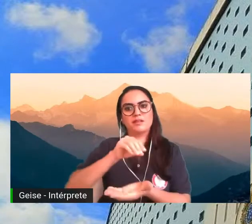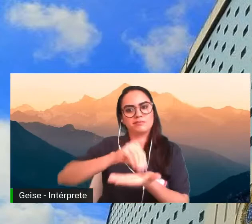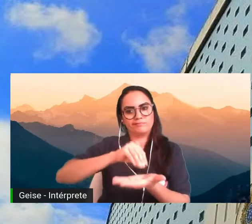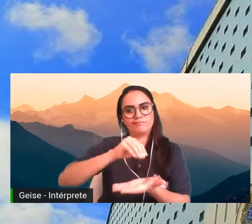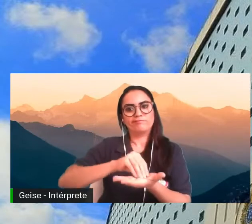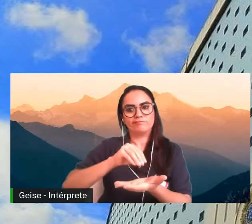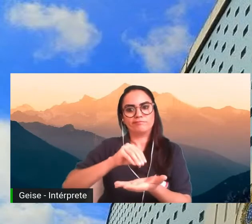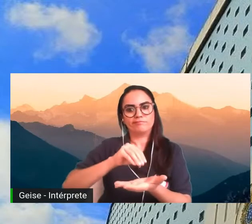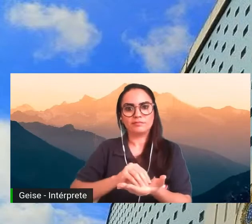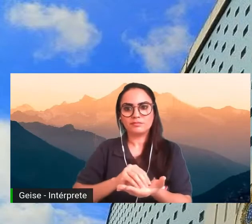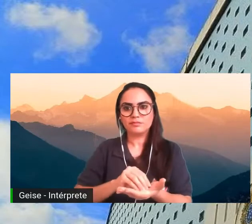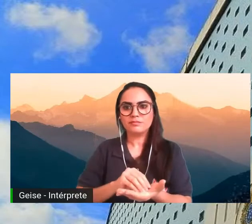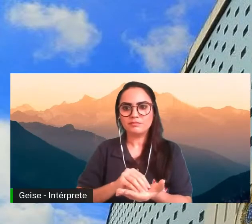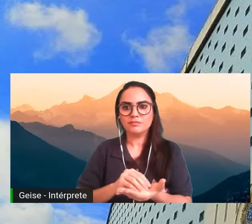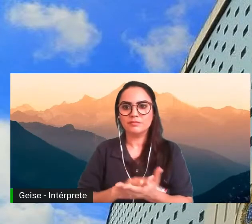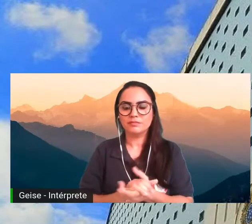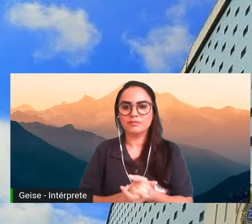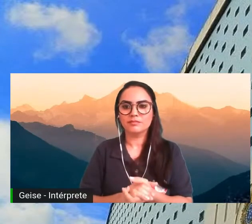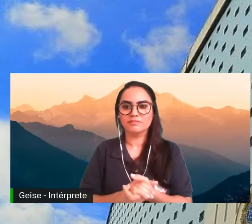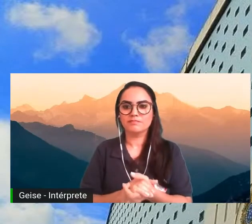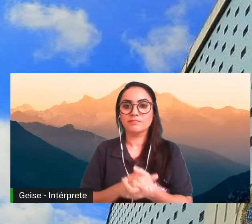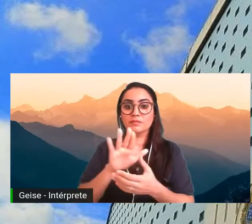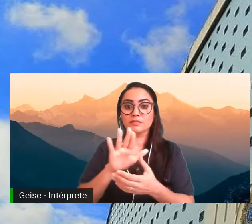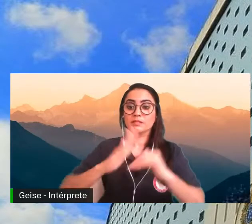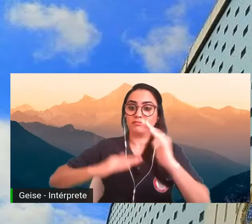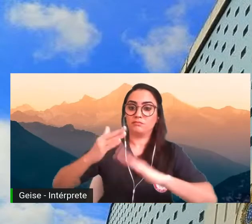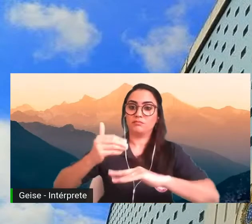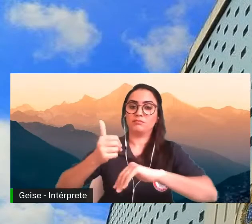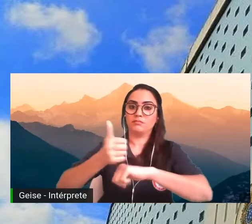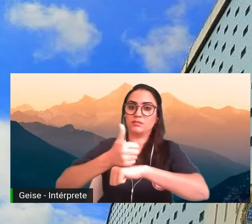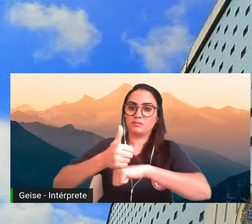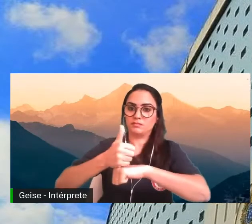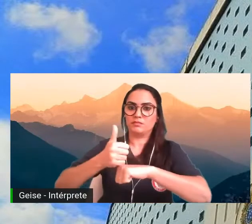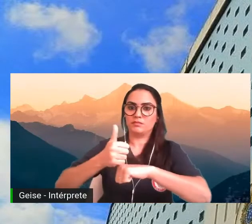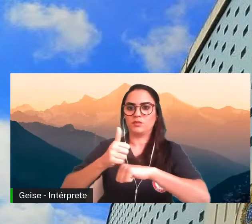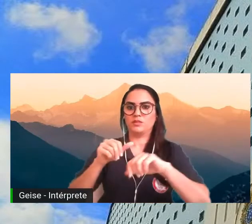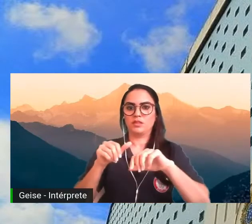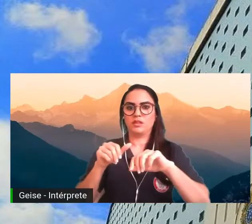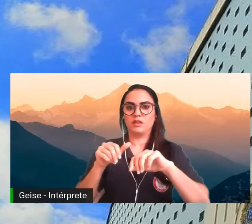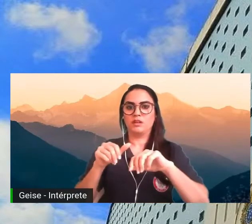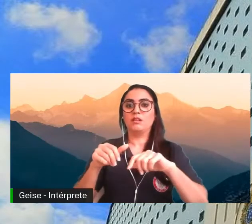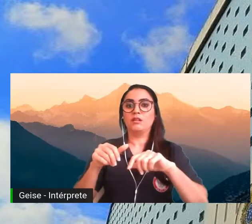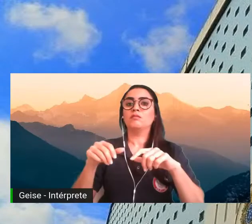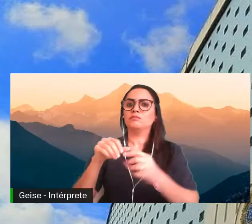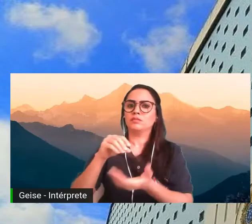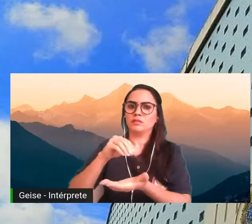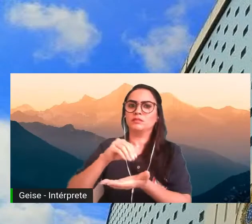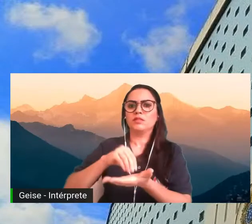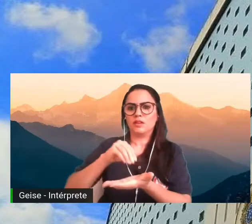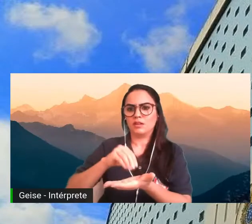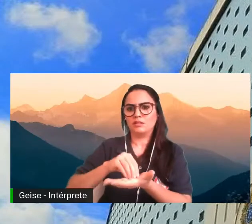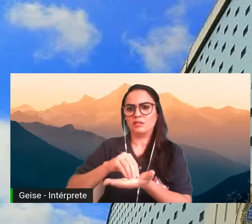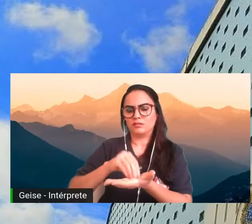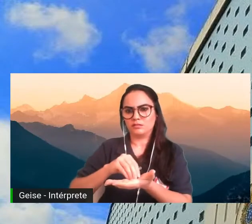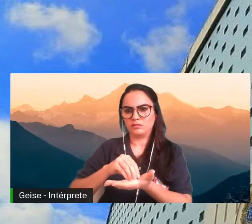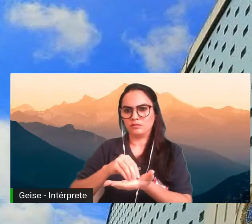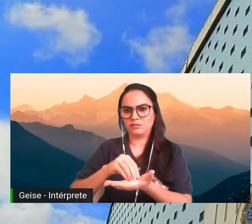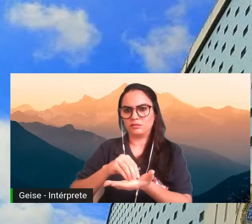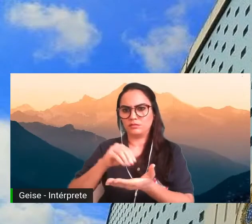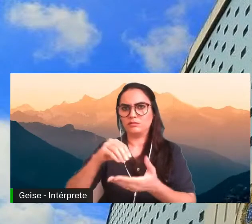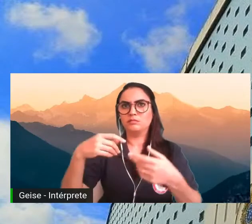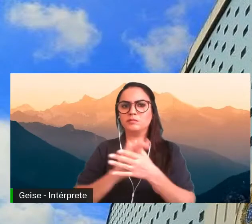A qualificação é o que se pretende quando falamos de ensino médio integrado à educação profissional. Nesse aspecto,